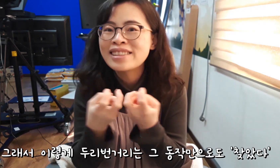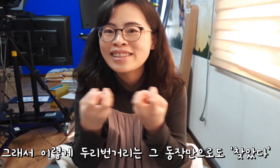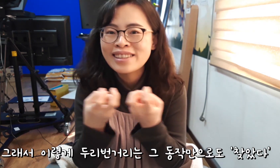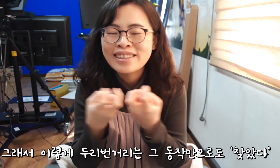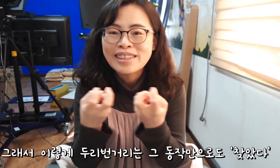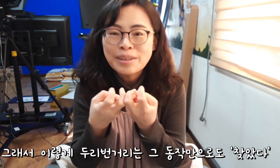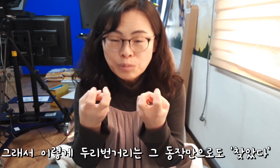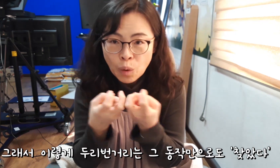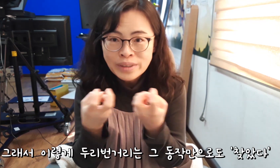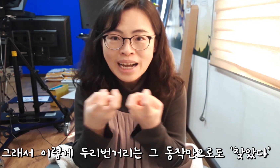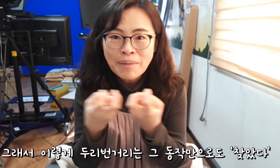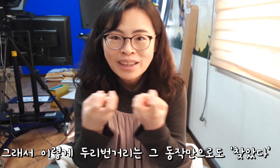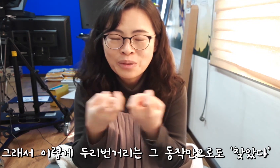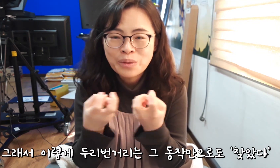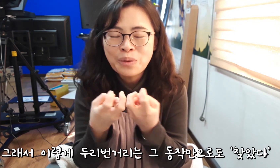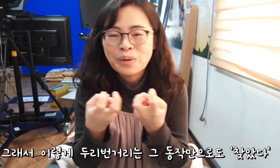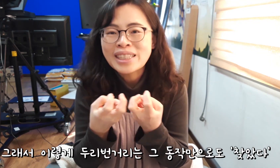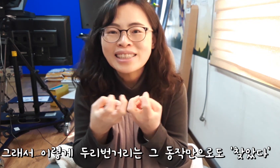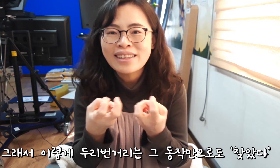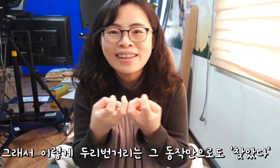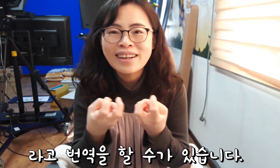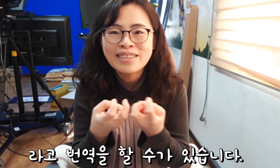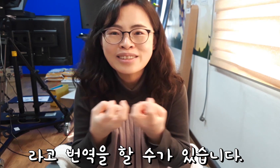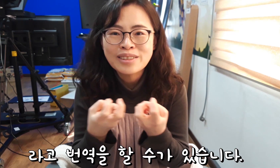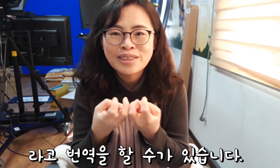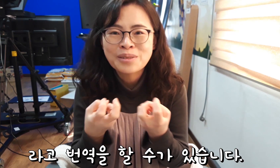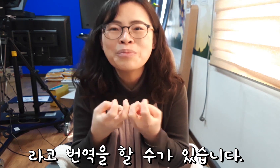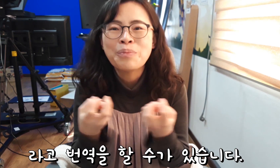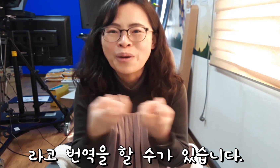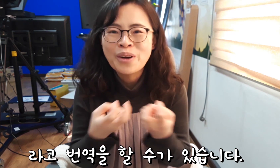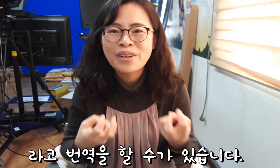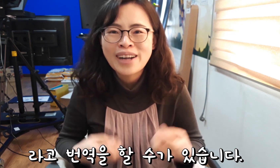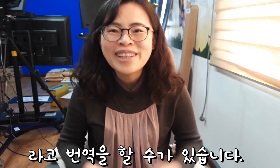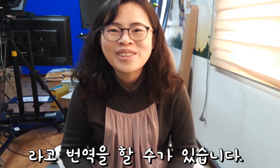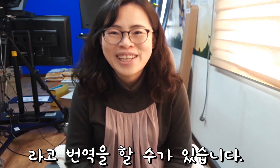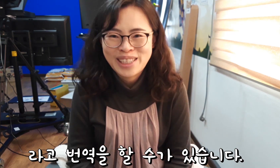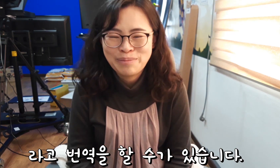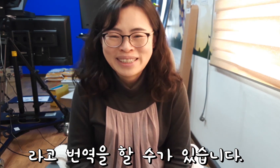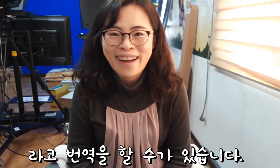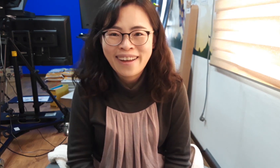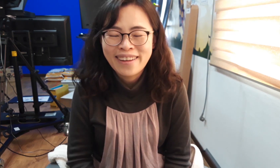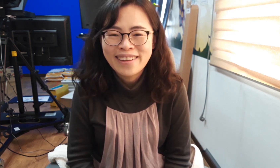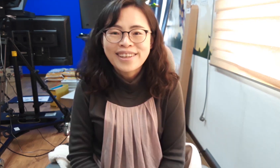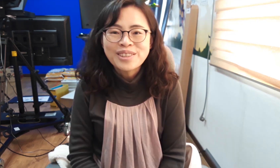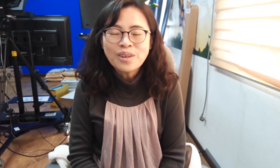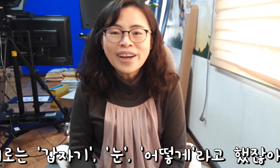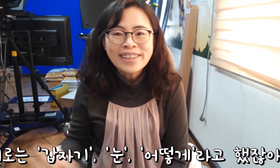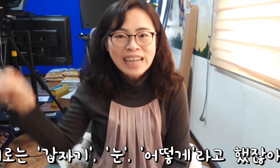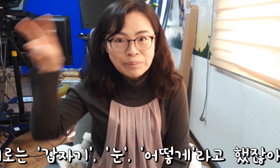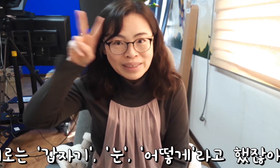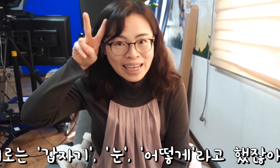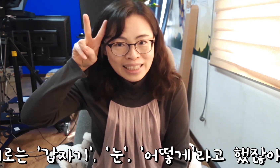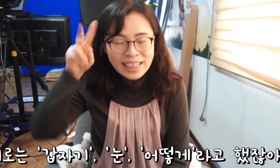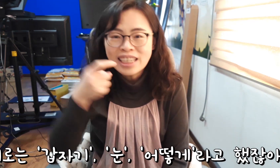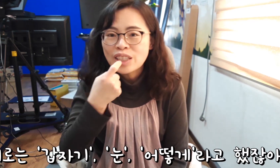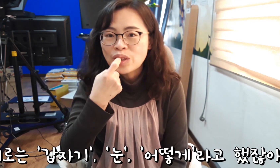그 동작만으로도 찾았다라는 거 번역을 할 수가 있습니다. 수어에는 갑자기,